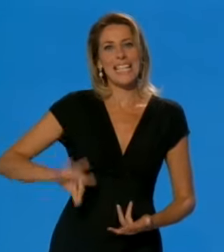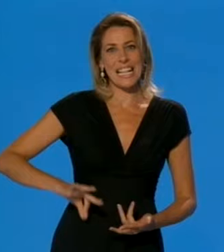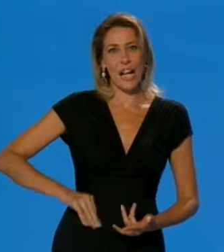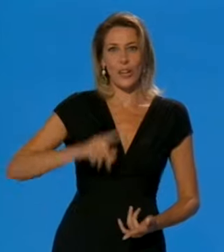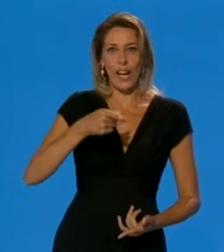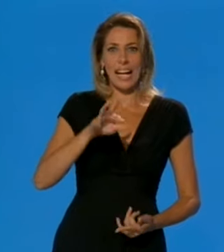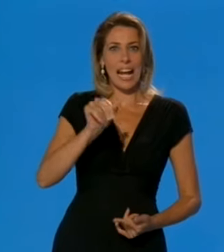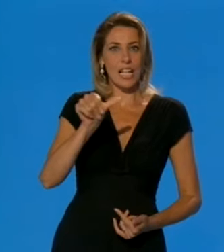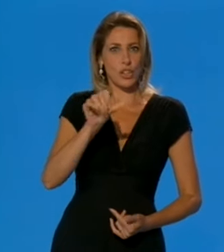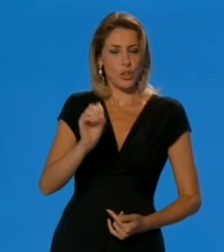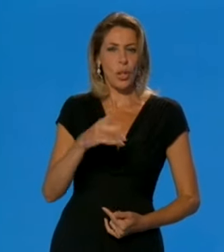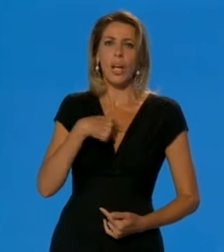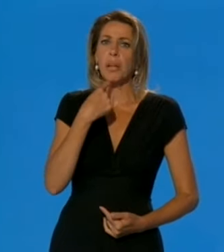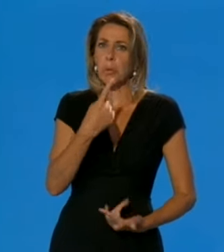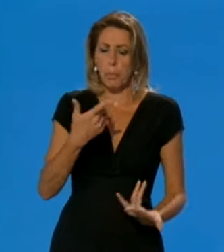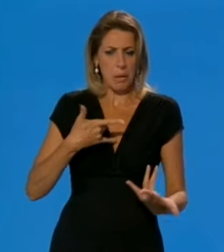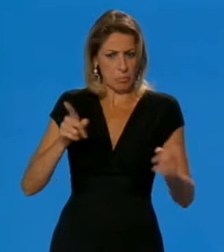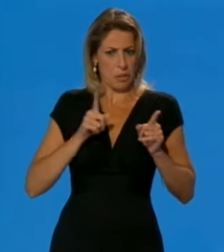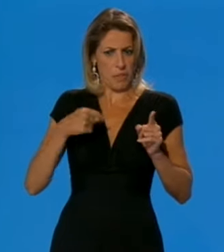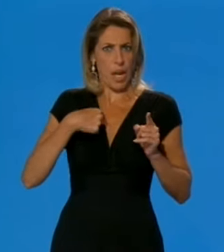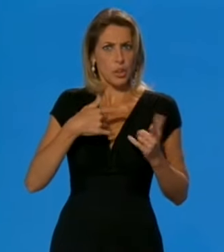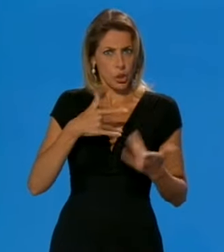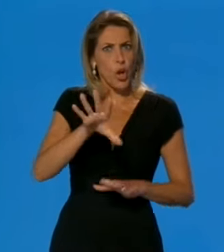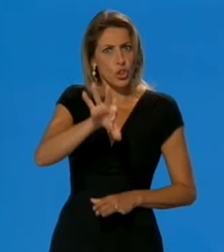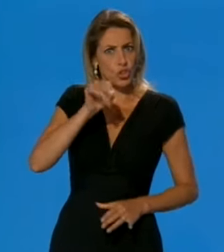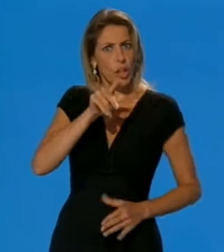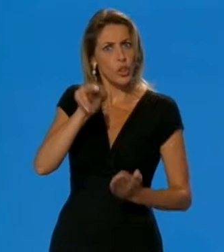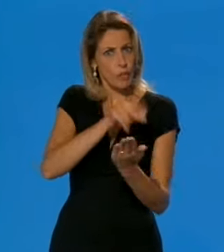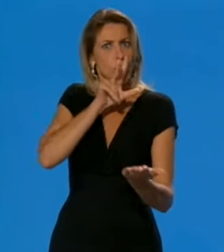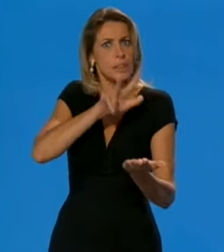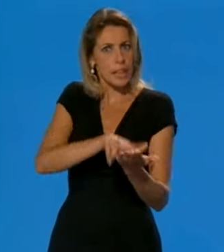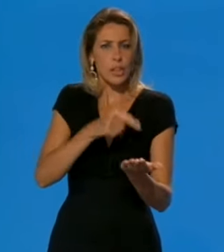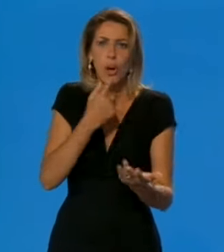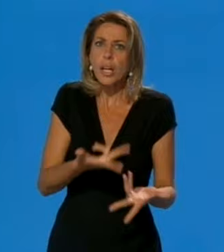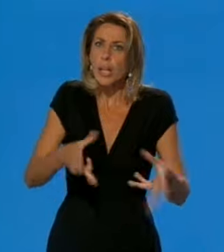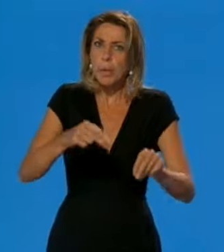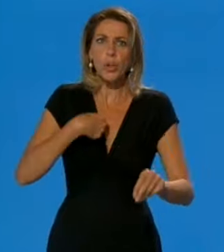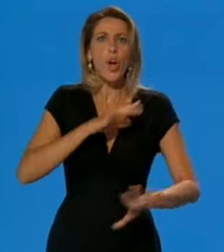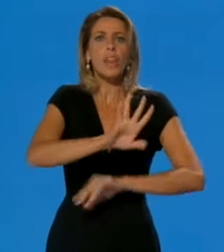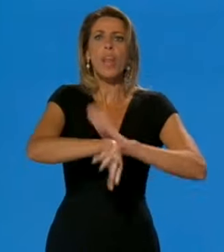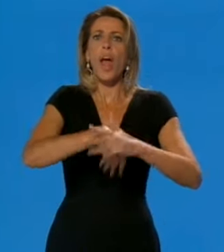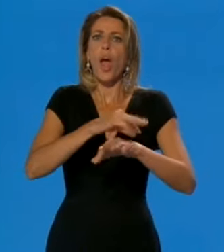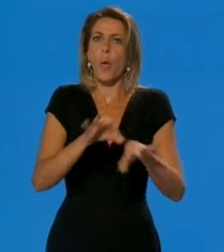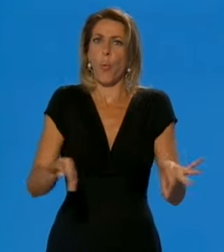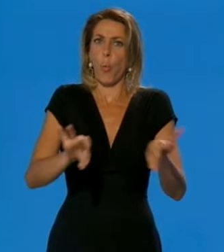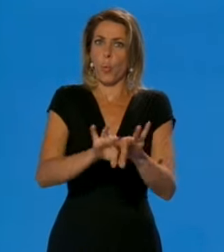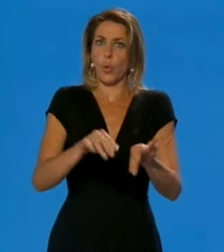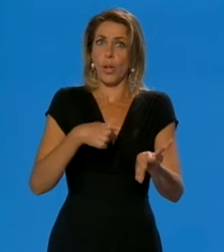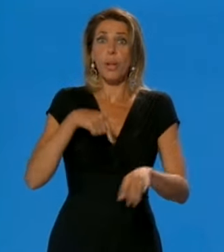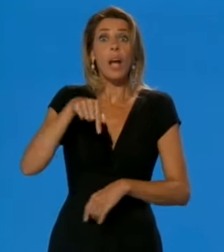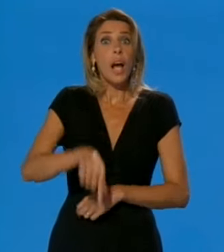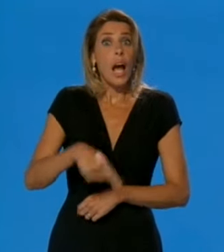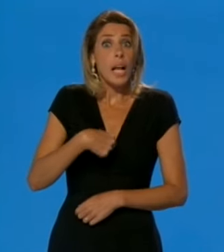che difende le sue scelte sul voto segreto e rivendica l'imparzialità ora dice